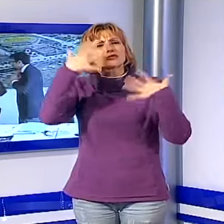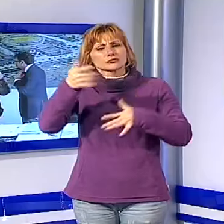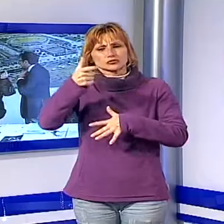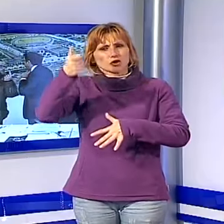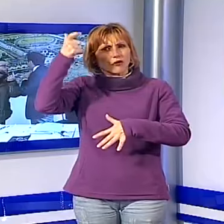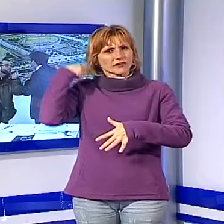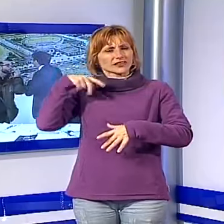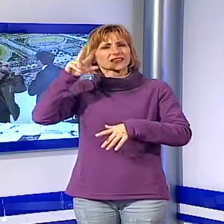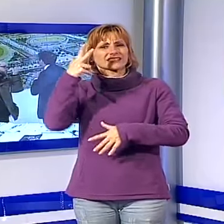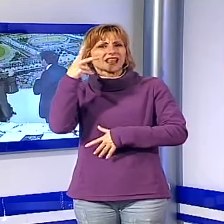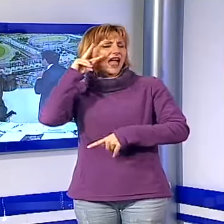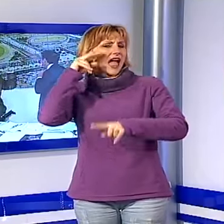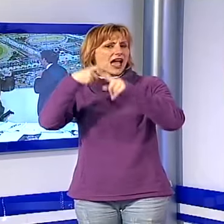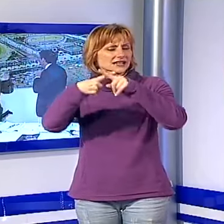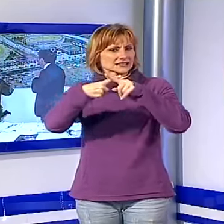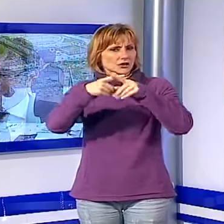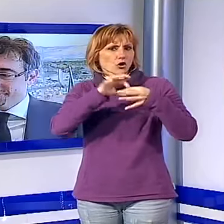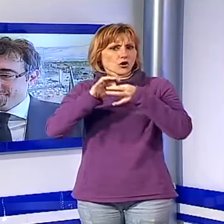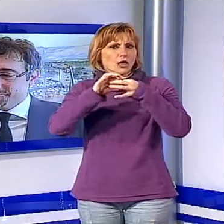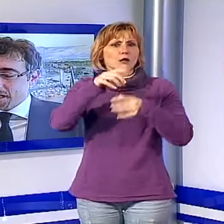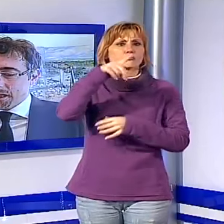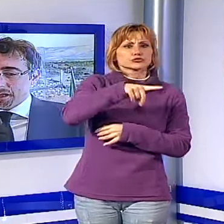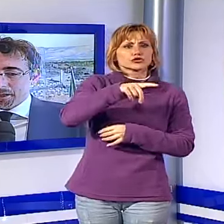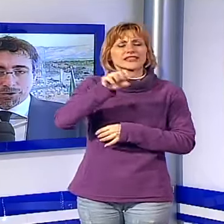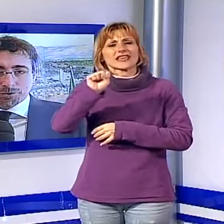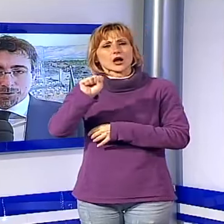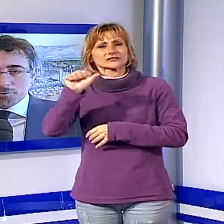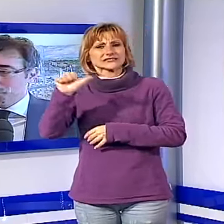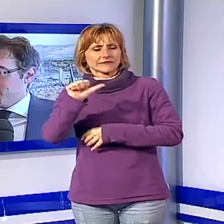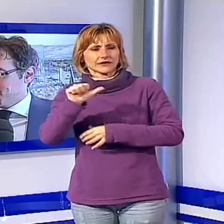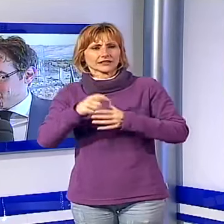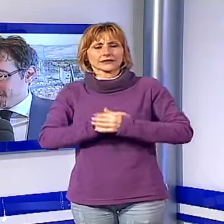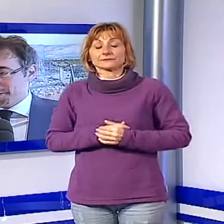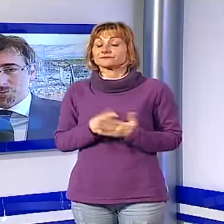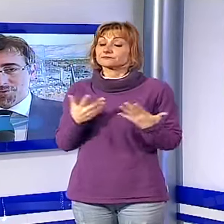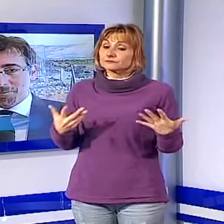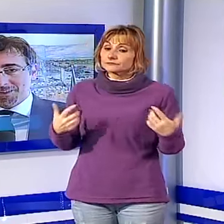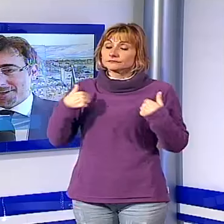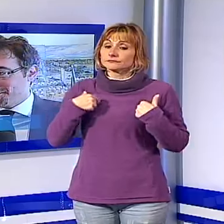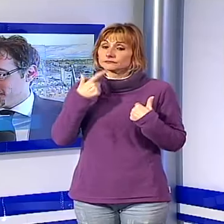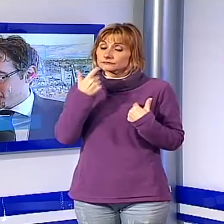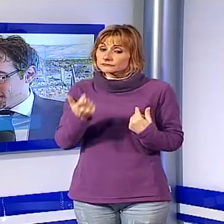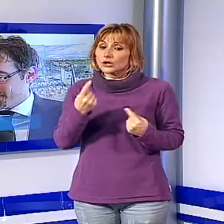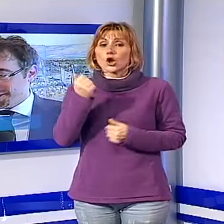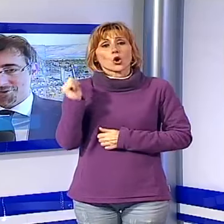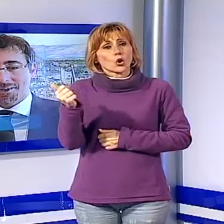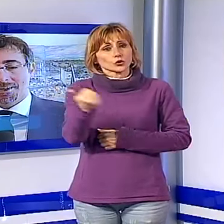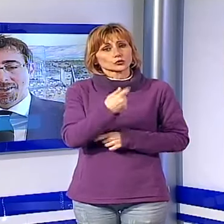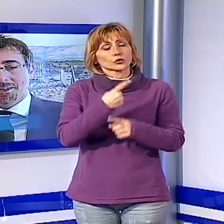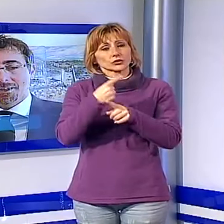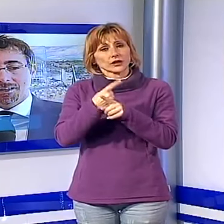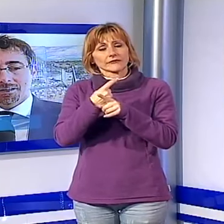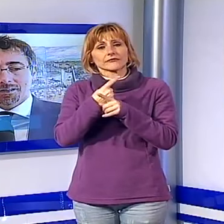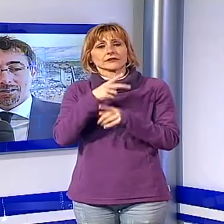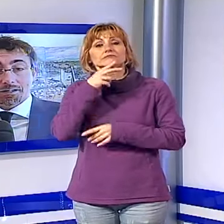tre ex collaboratori, Puccetti, Auger e Servetti. Io dico che ognuno si assume le responsabilità di ciò che dice,